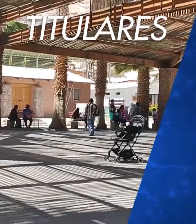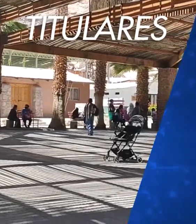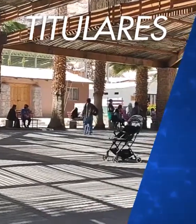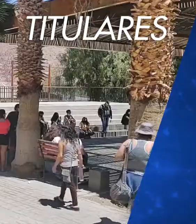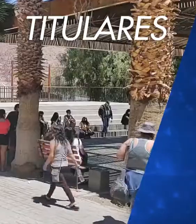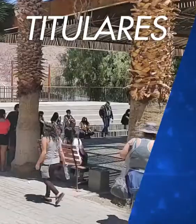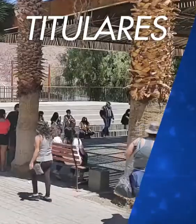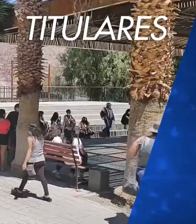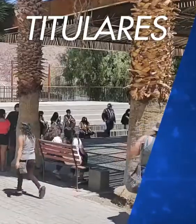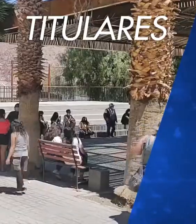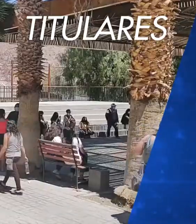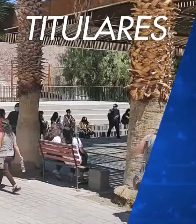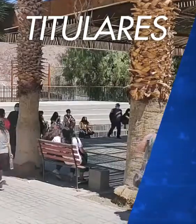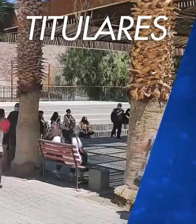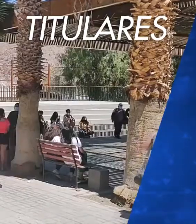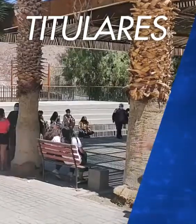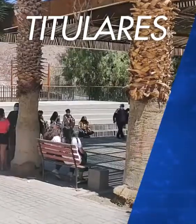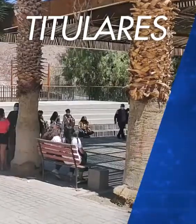inclinó en un